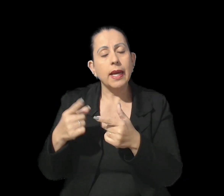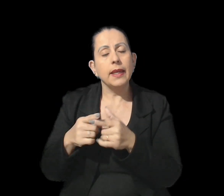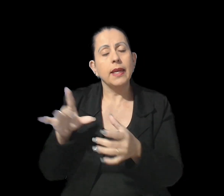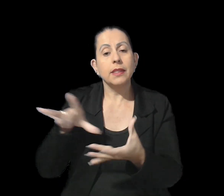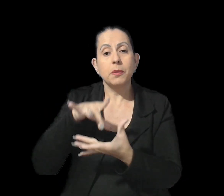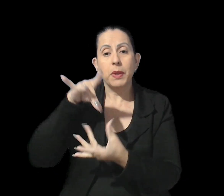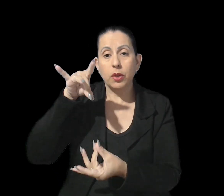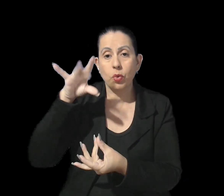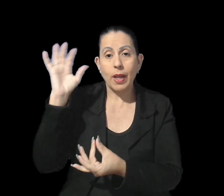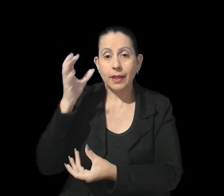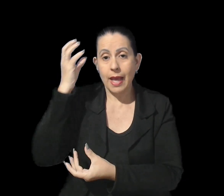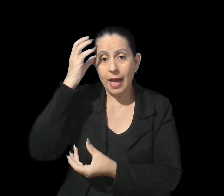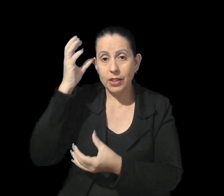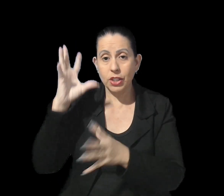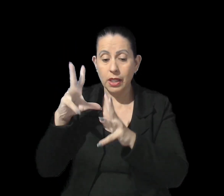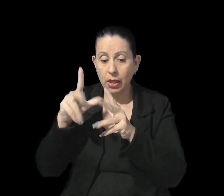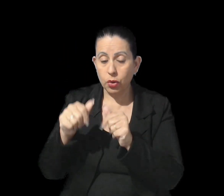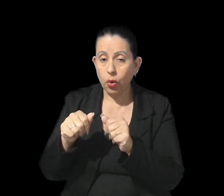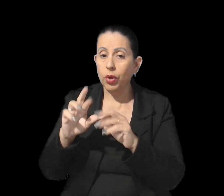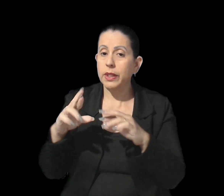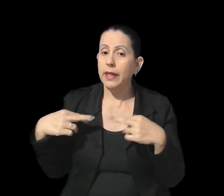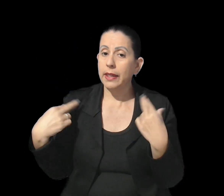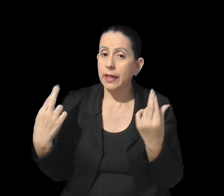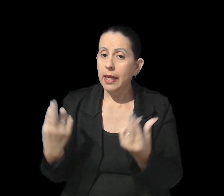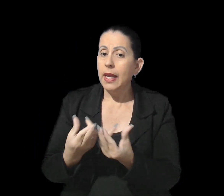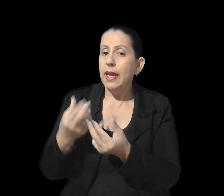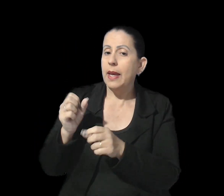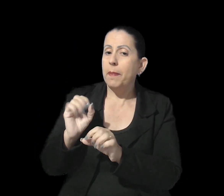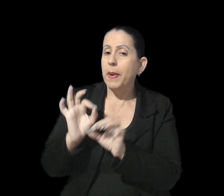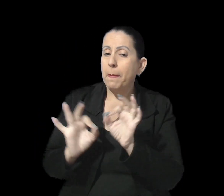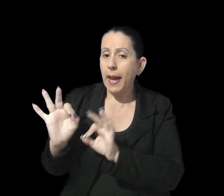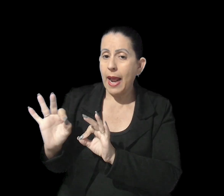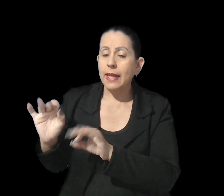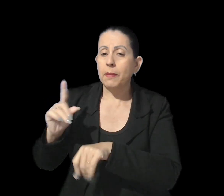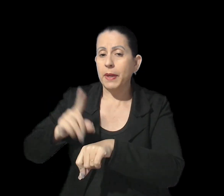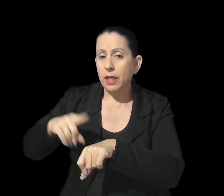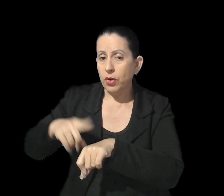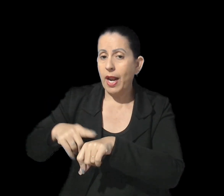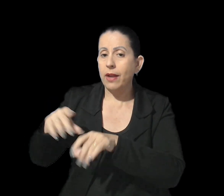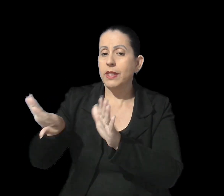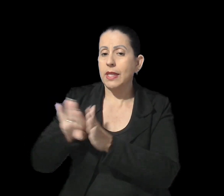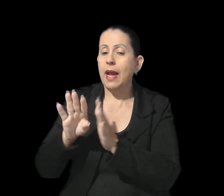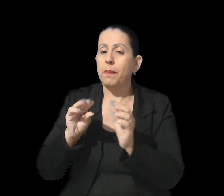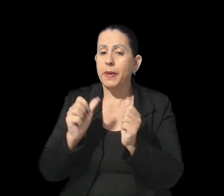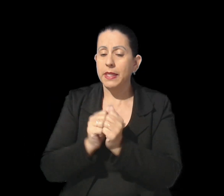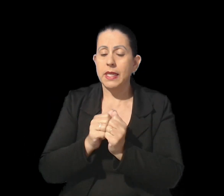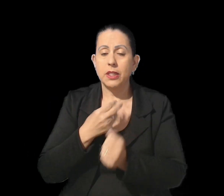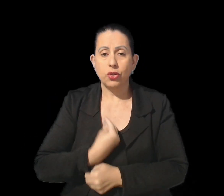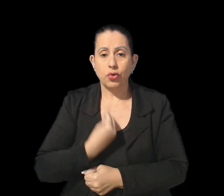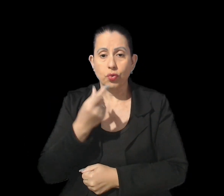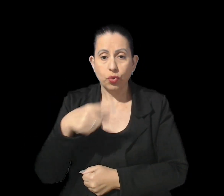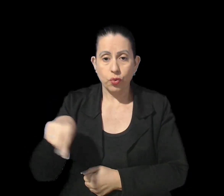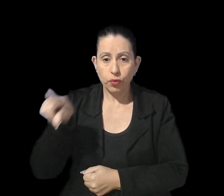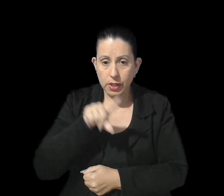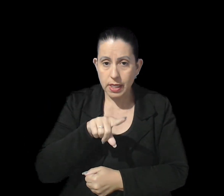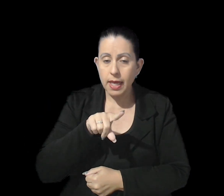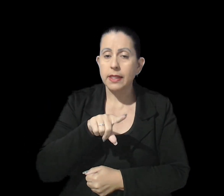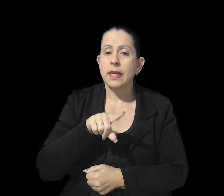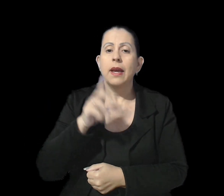daí a espiritualidade que tá toda ali preparada para aquele horário estar presente junto com vocês,